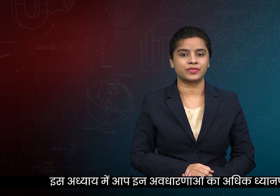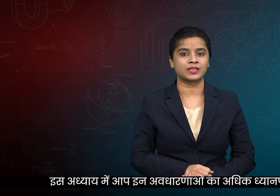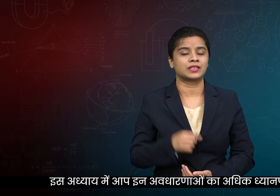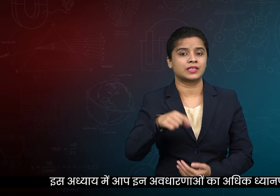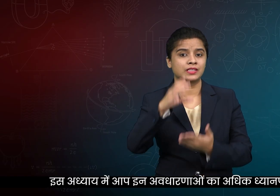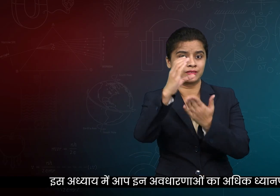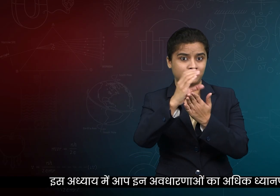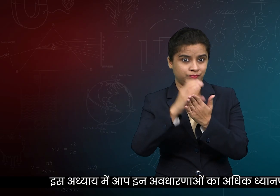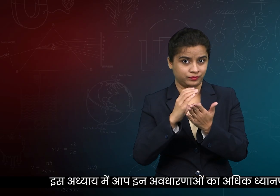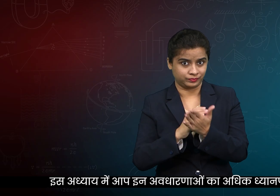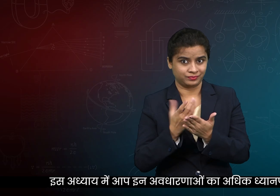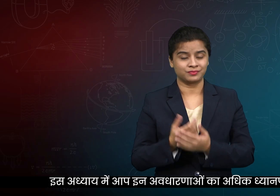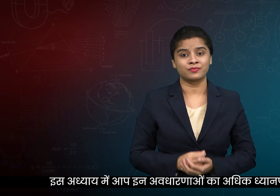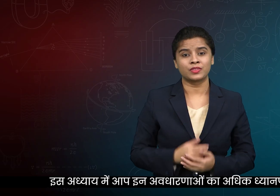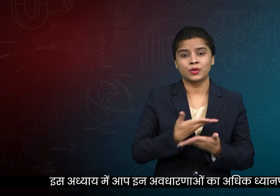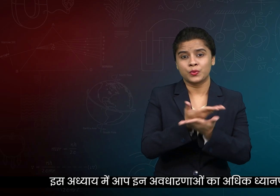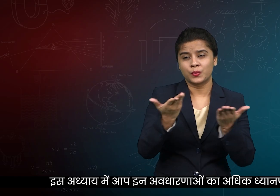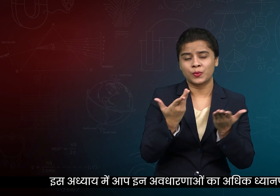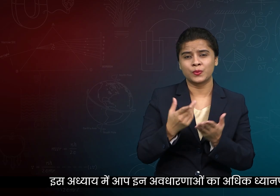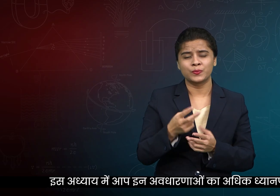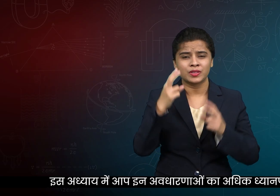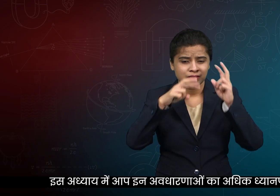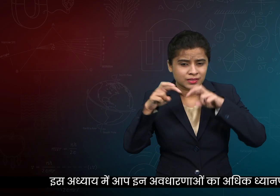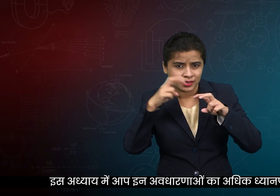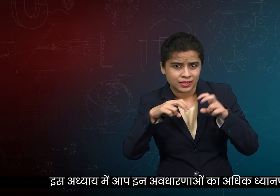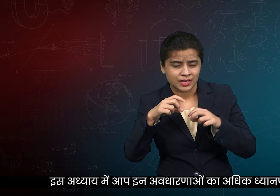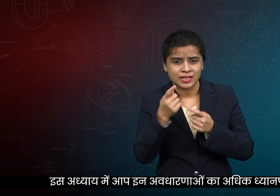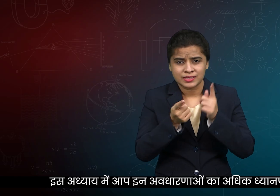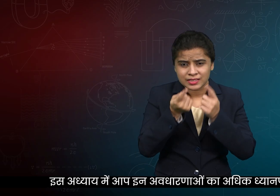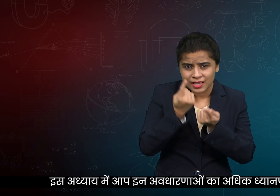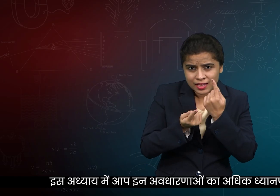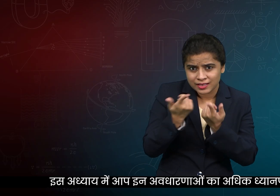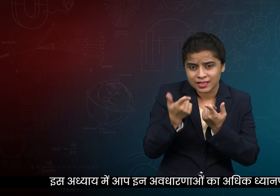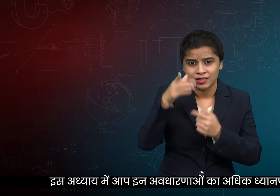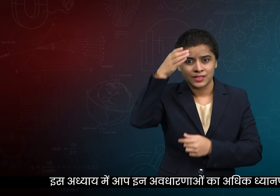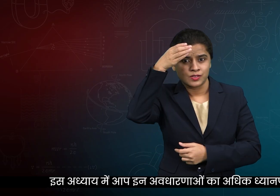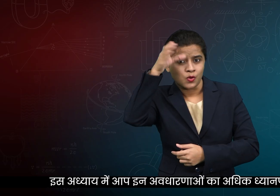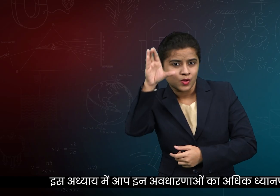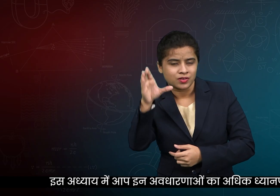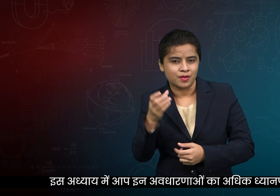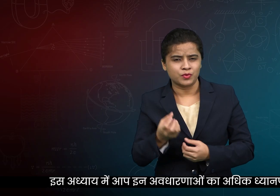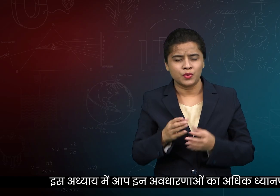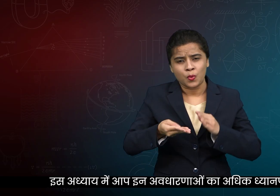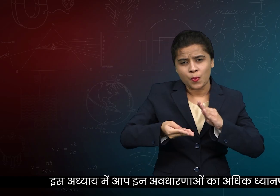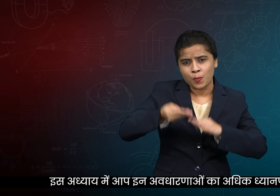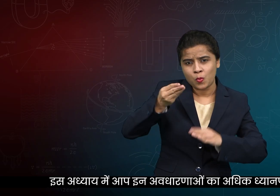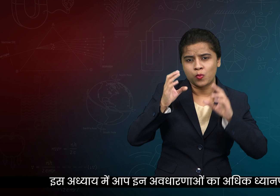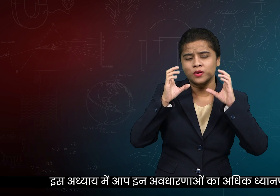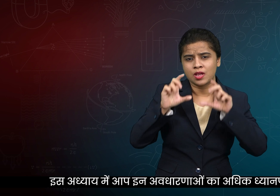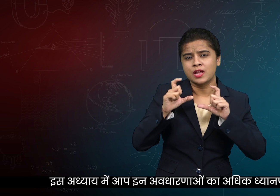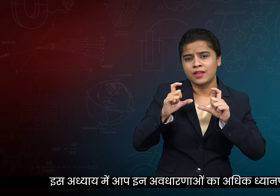इस अध्याय में आप इन अवधारणाओं का अधिक ध्यानपूर्वक परीक्षण करेंगे।